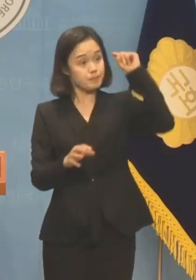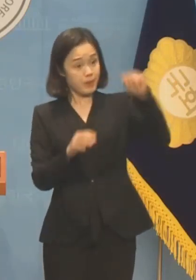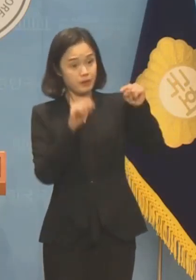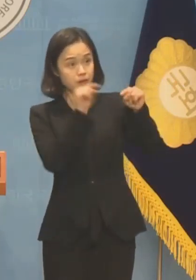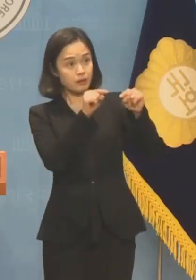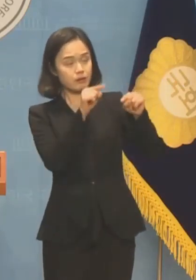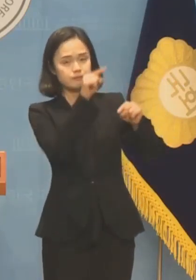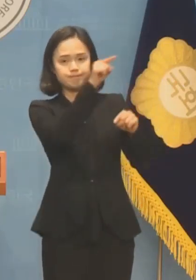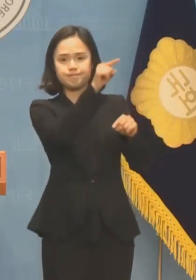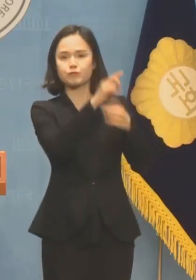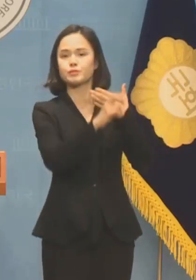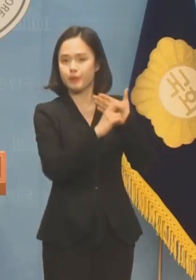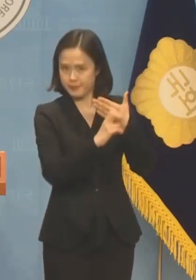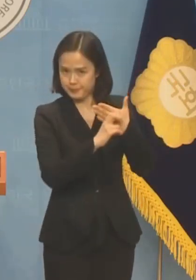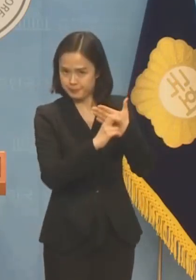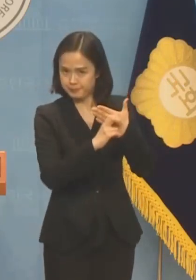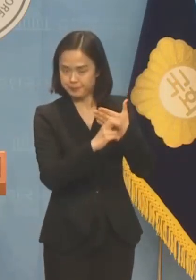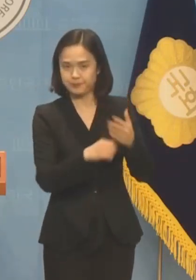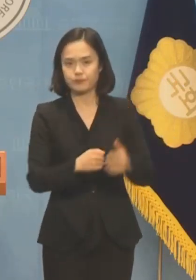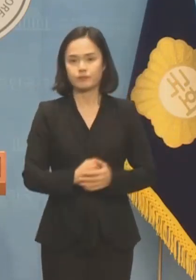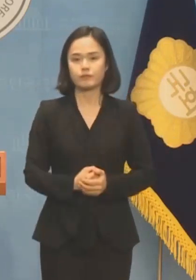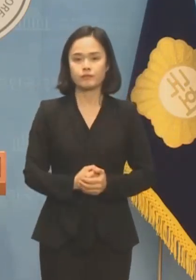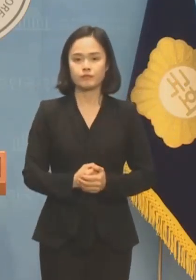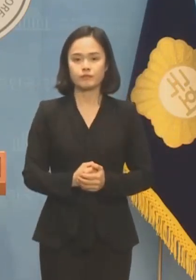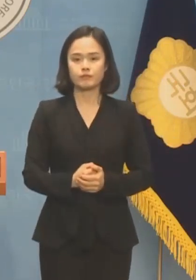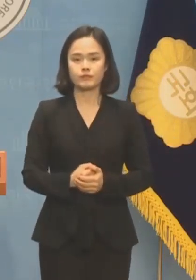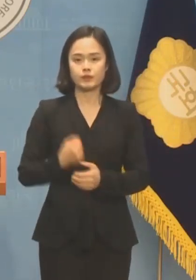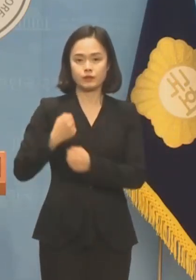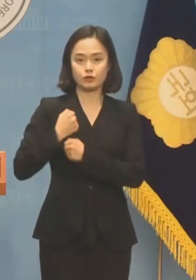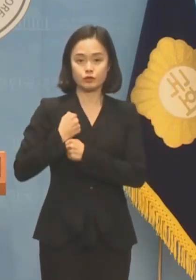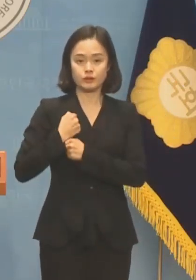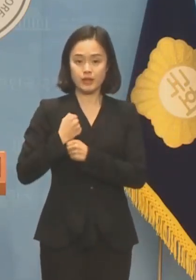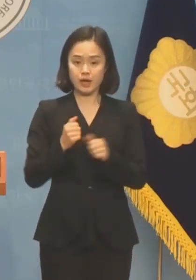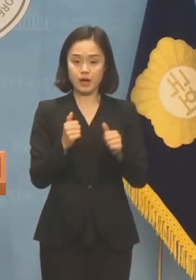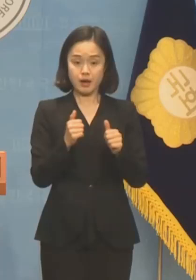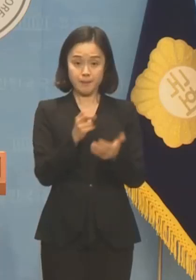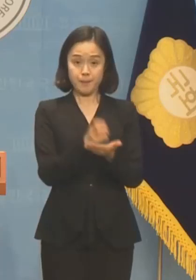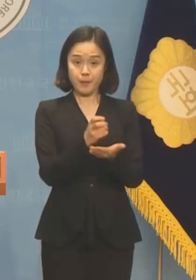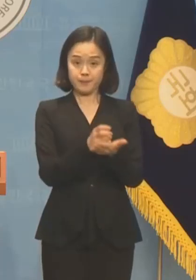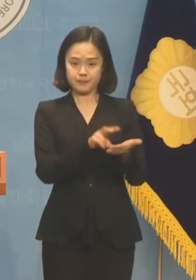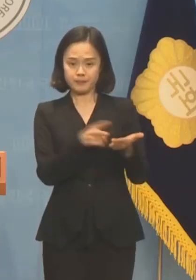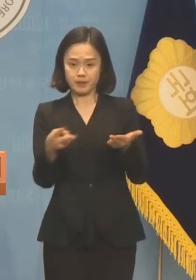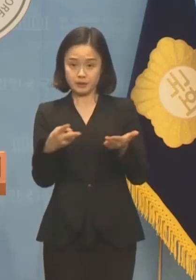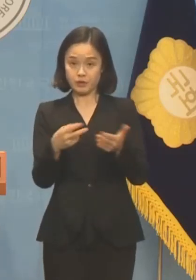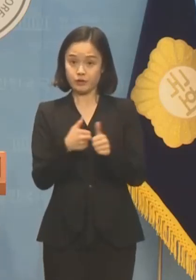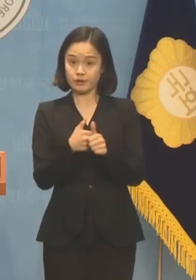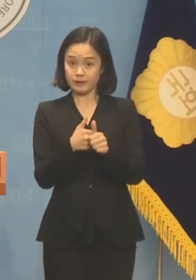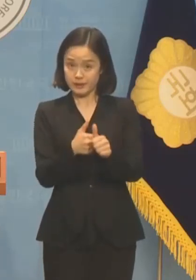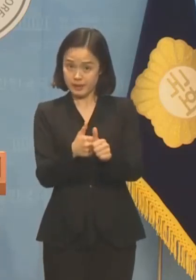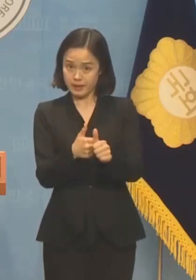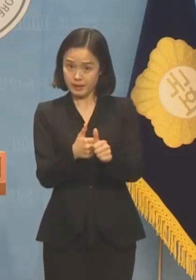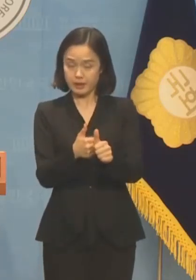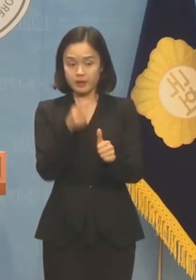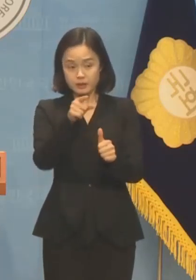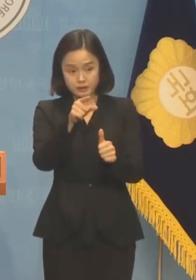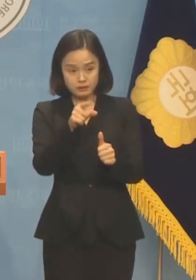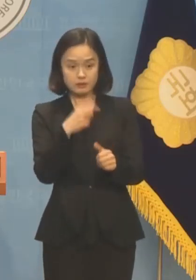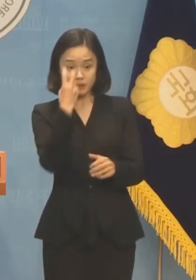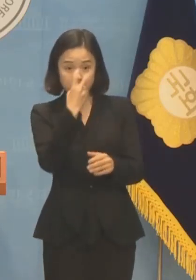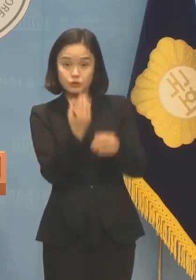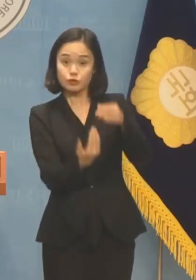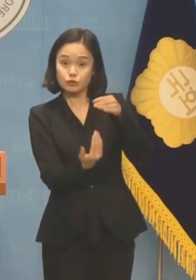또한 군사법원법 개정에 따라 관련 사건 기록을 수사기관으로 이첩하는